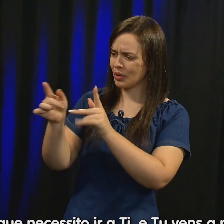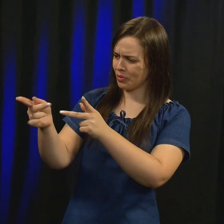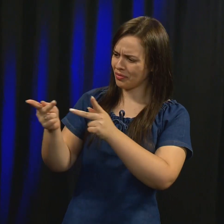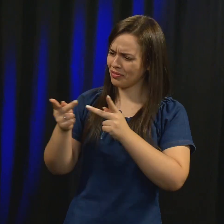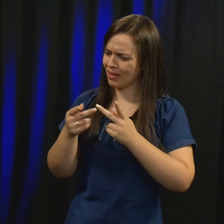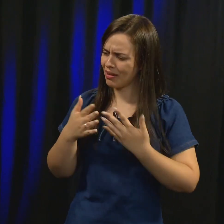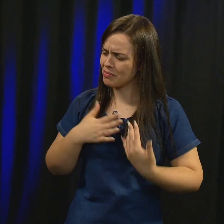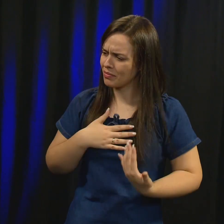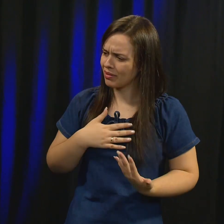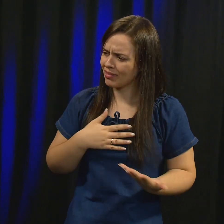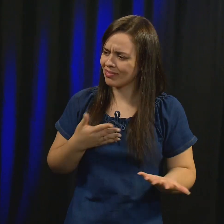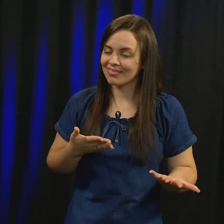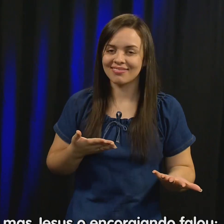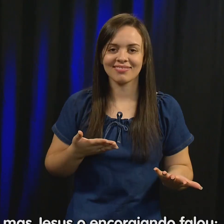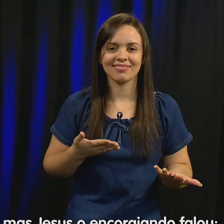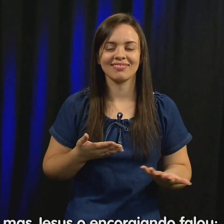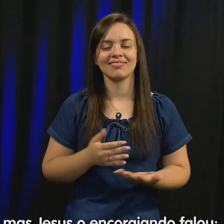a mim?